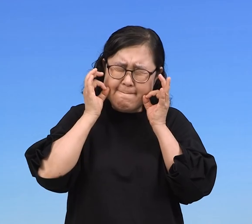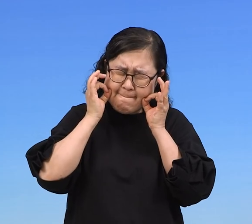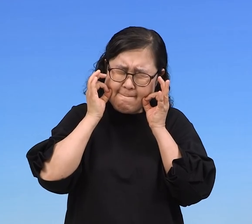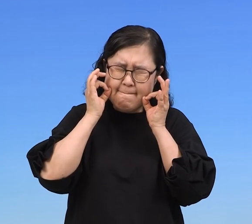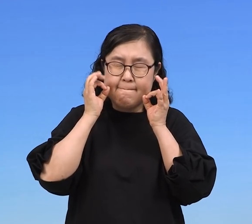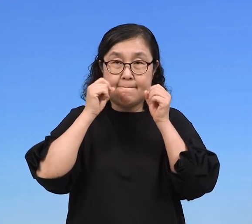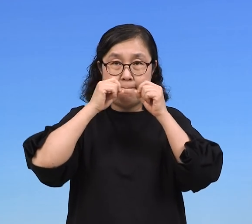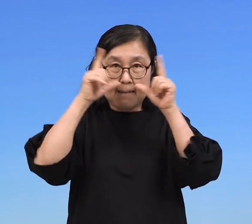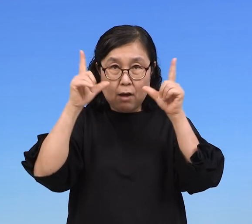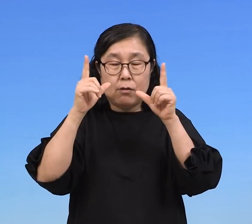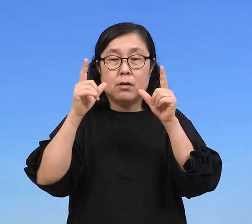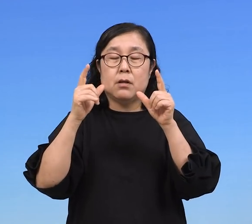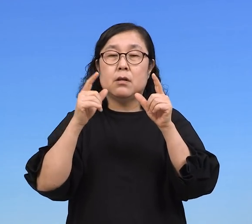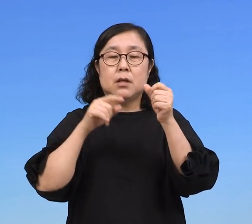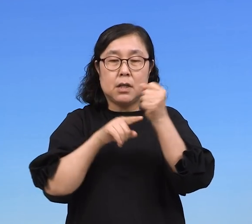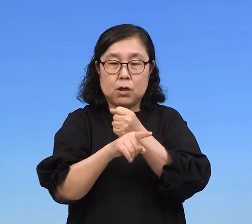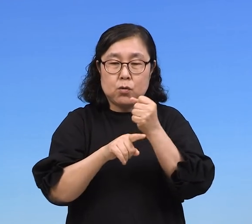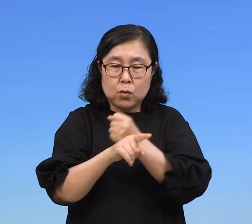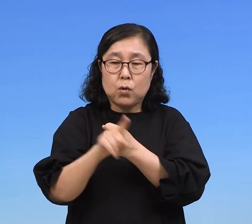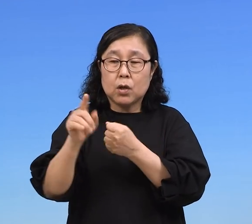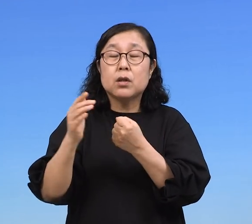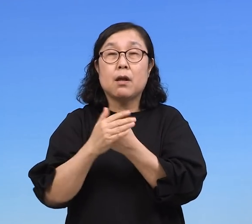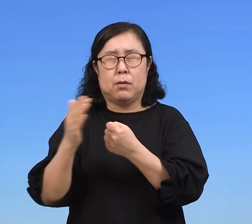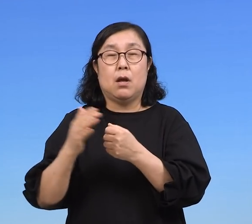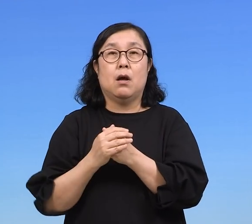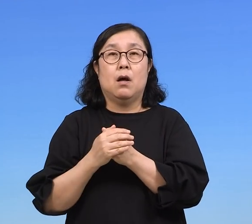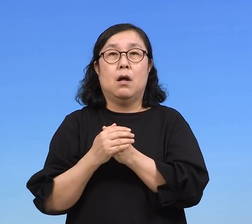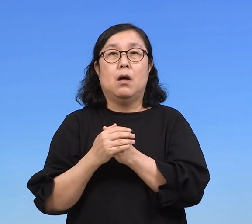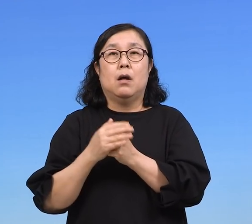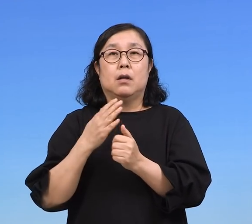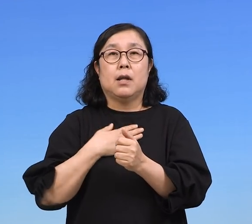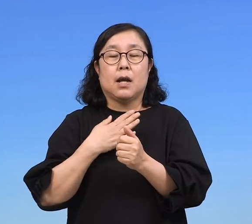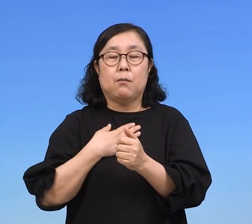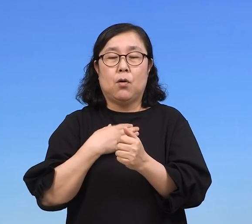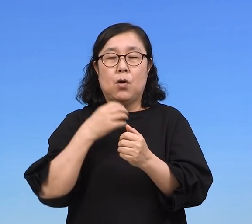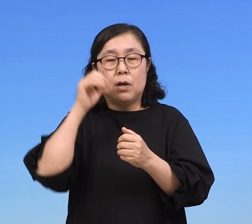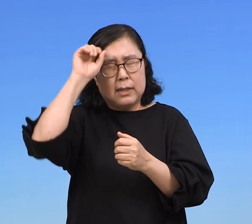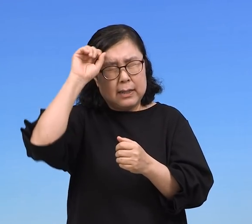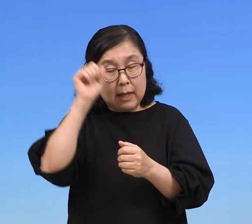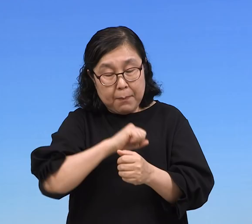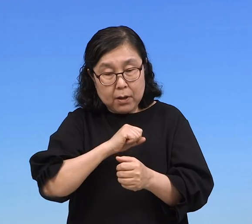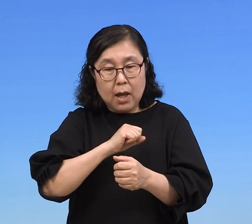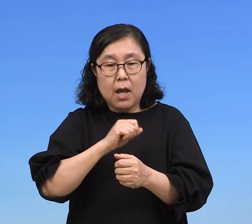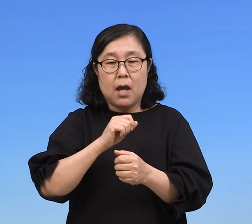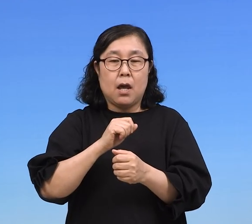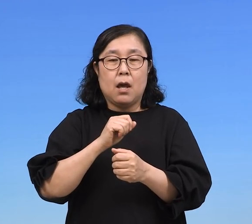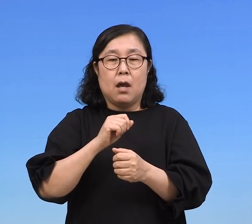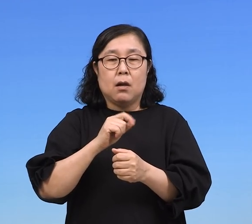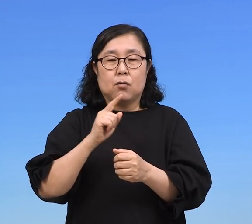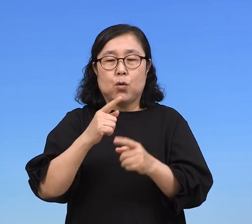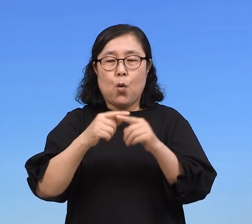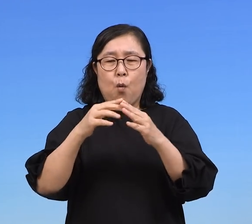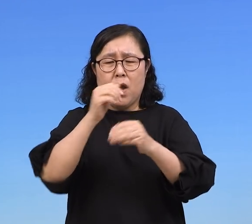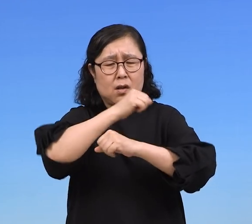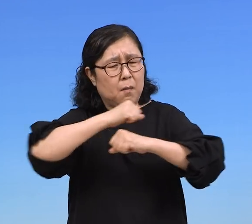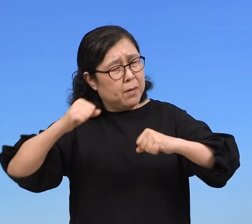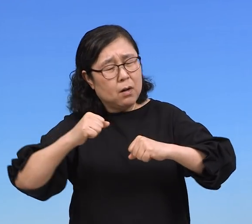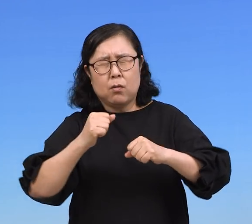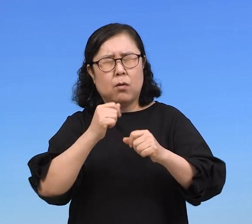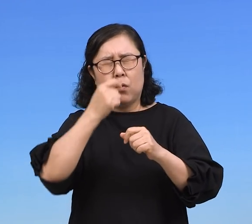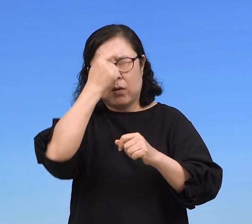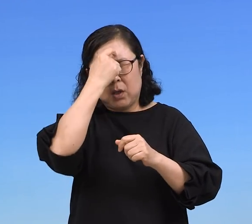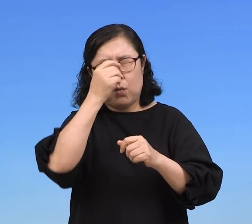몸부림치는 이유도 바로 이 문제입니다. 제가 새벽에 일어나가지고 뭐 분당 우리 교회 10만 명 만들어 달라고 기도했겠습니까? 제가